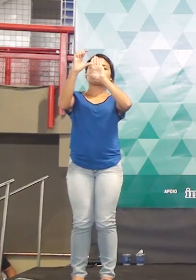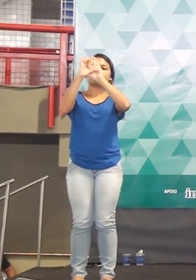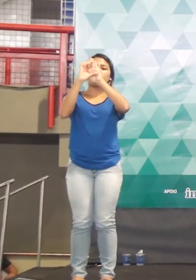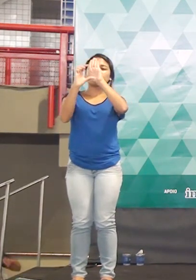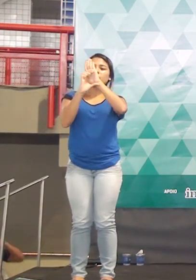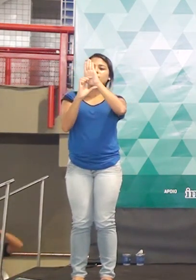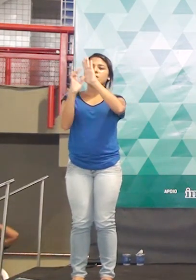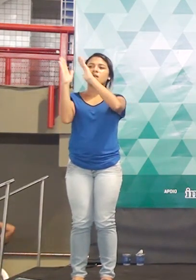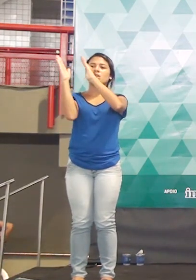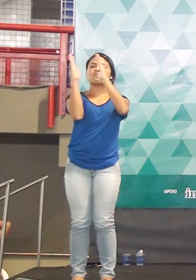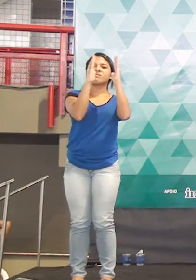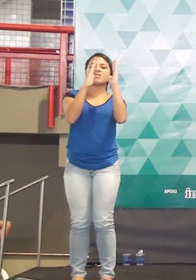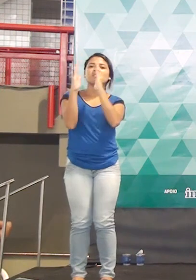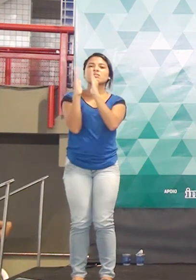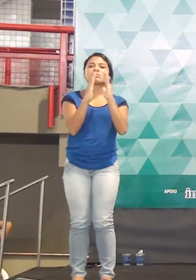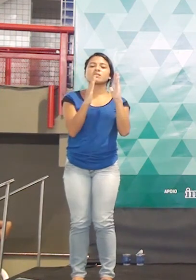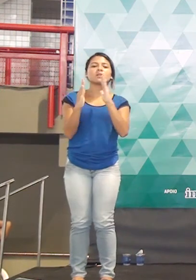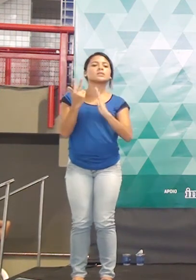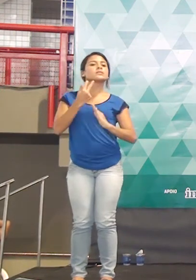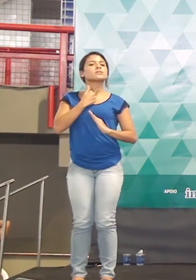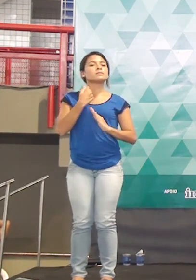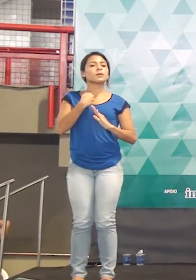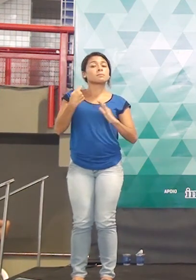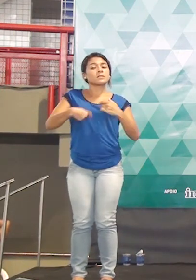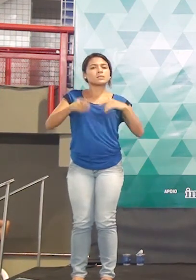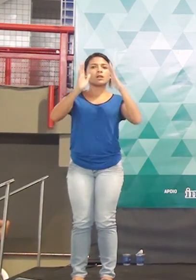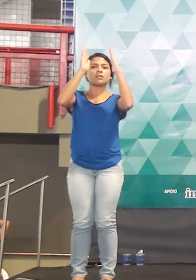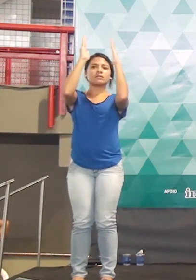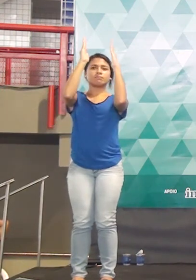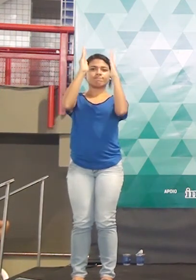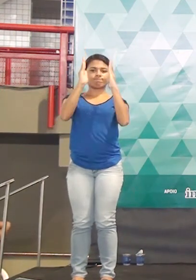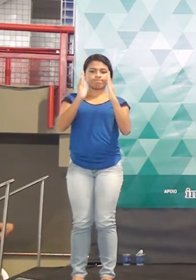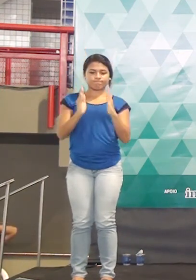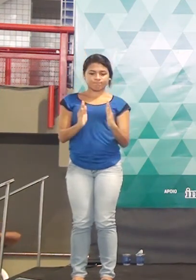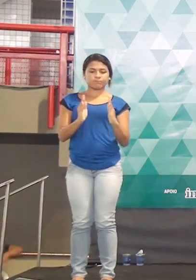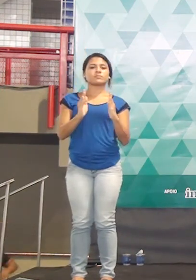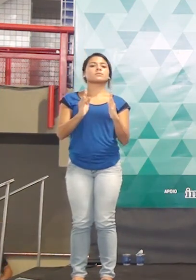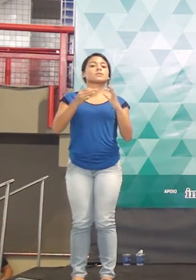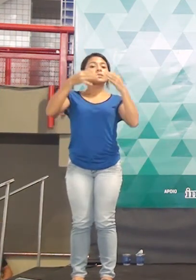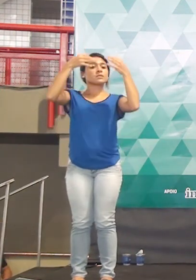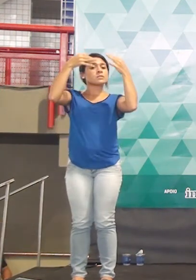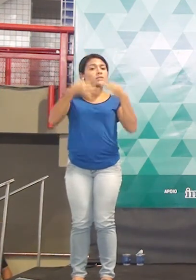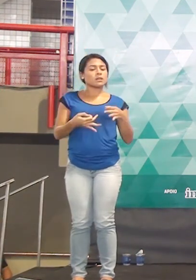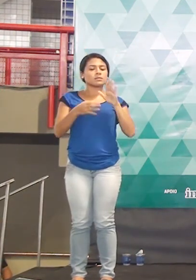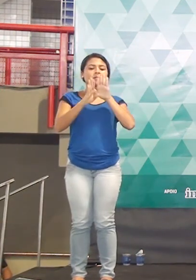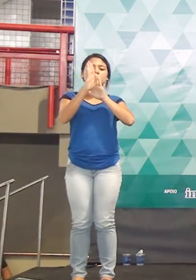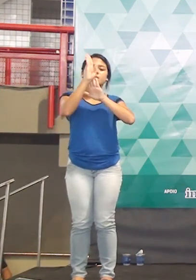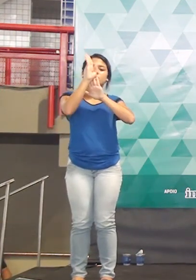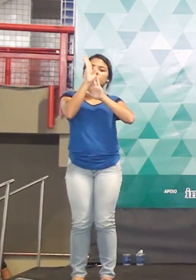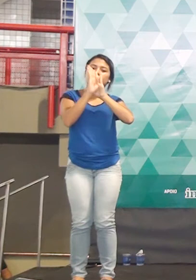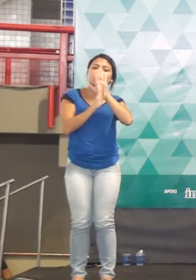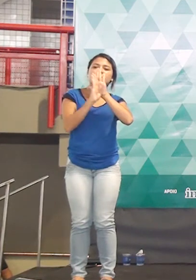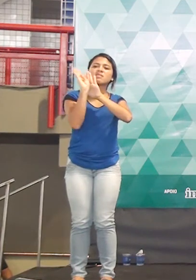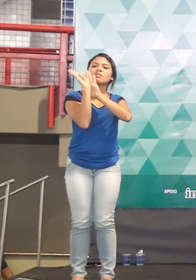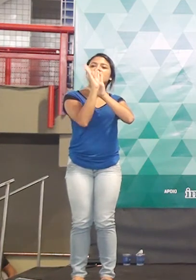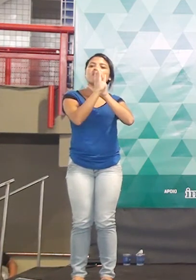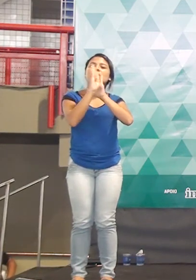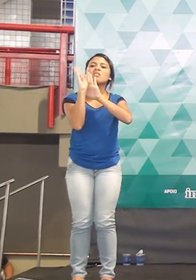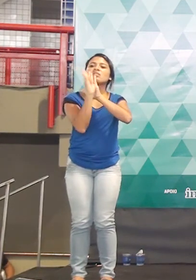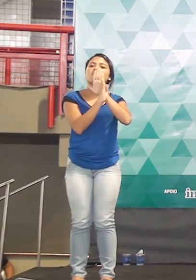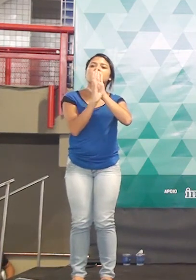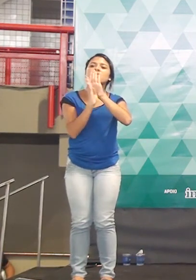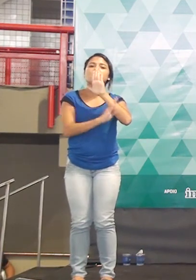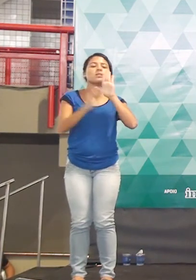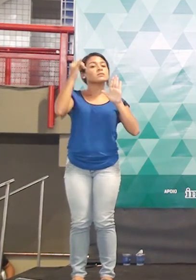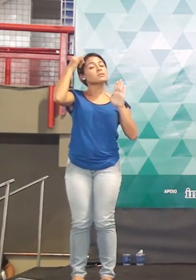mesma medida. Não vai ter um parágrafo muito para dentro, recuado, e o outro quase sem, para não